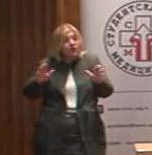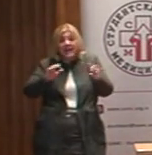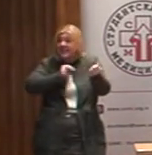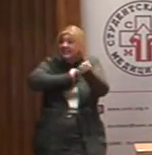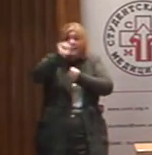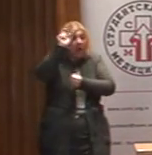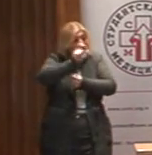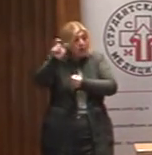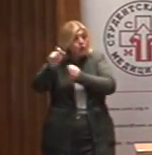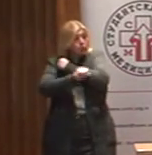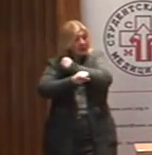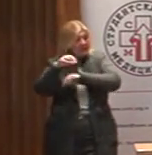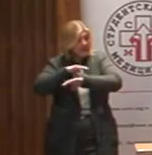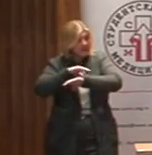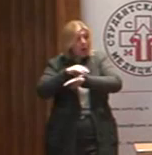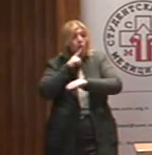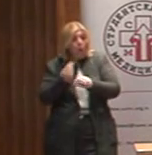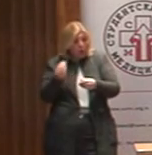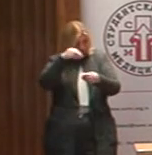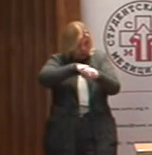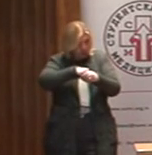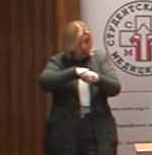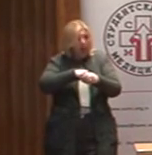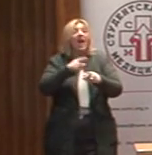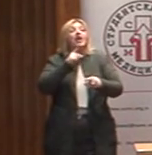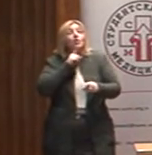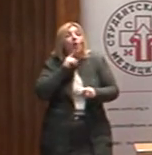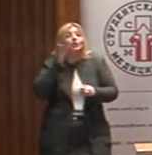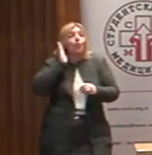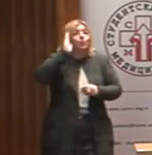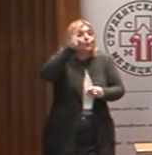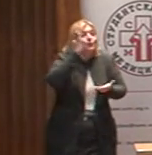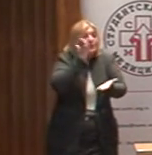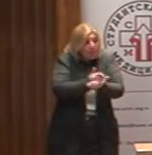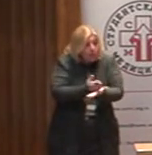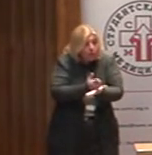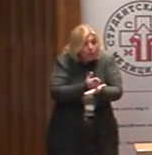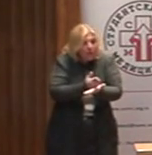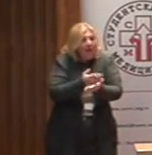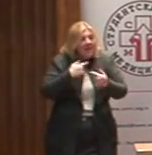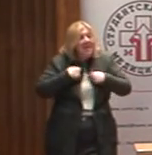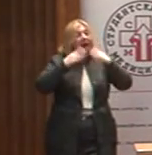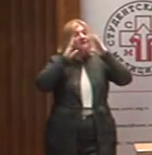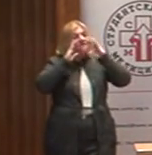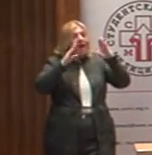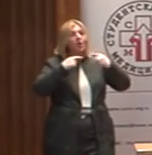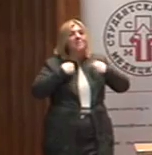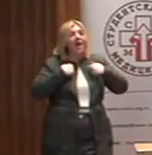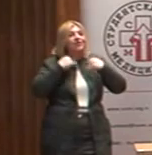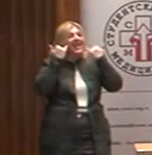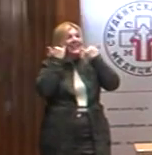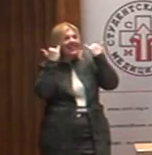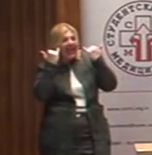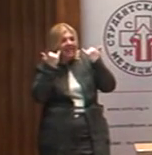oni koji su u Studentskoj uniji medicinara kao i oni koji nisu i koji će tek biti, dele naše mišljenje, naše ideje vezane